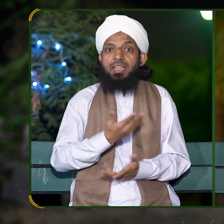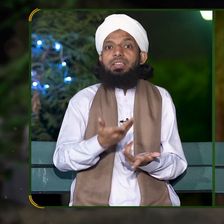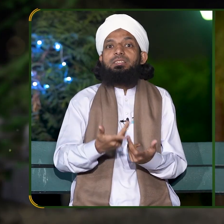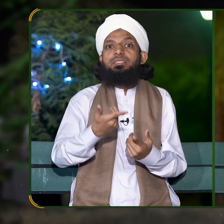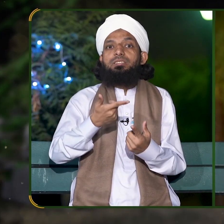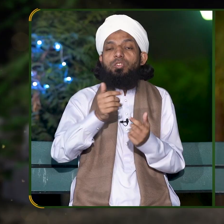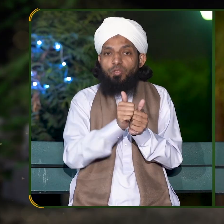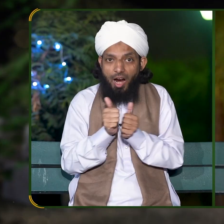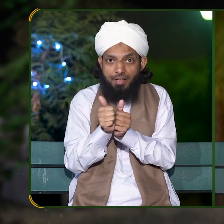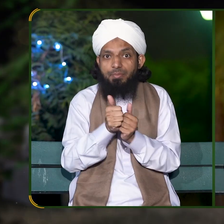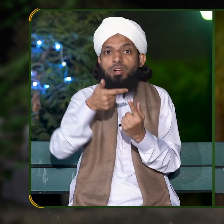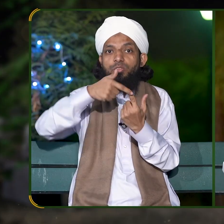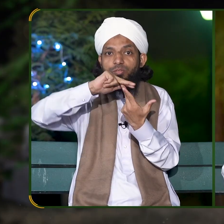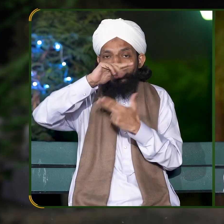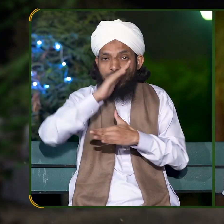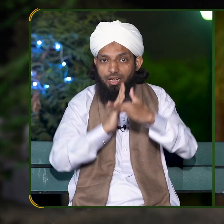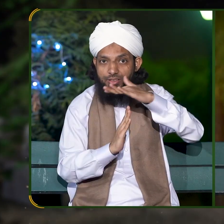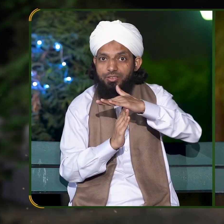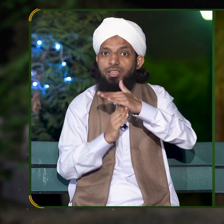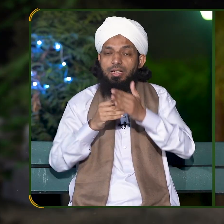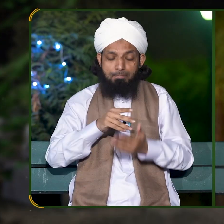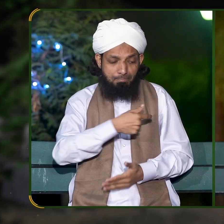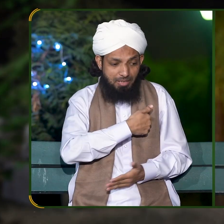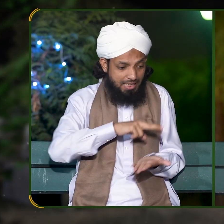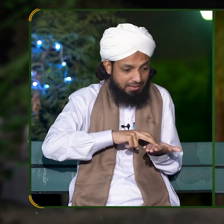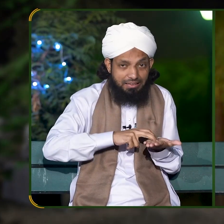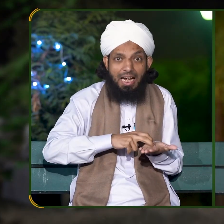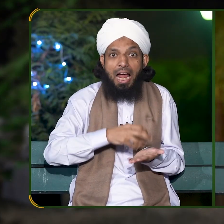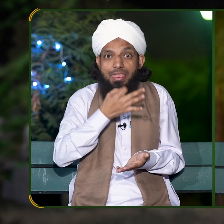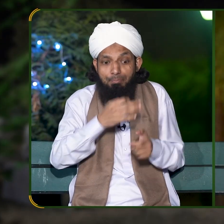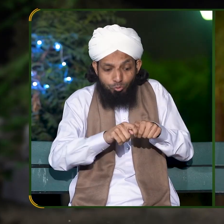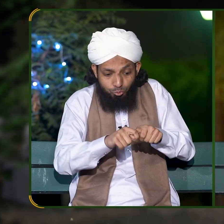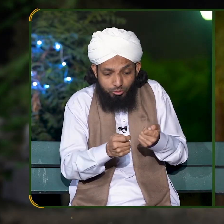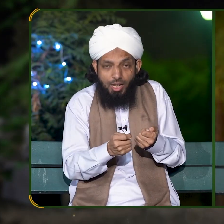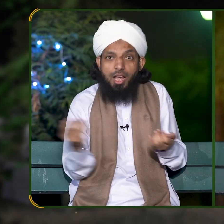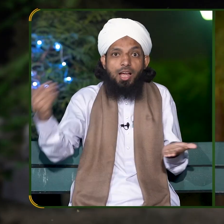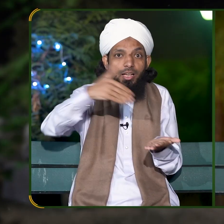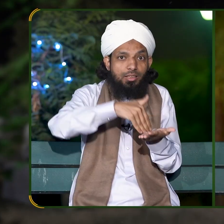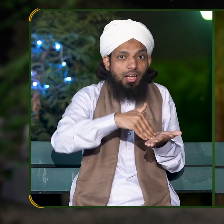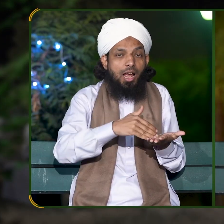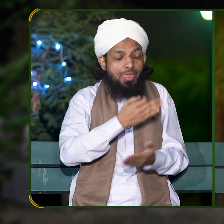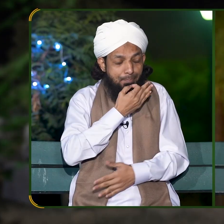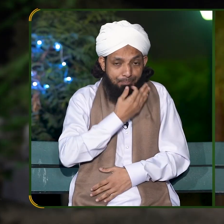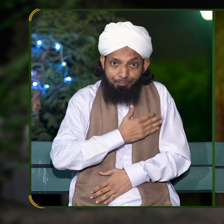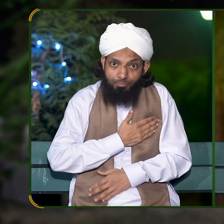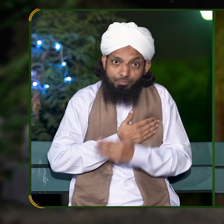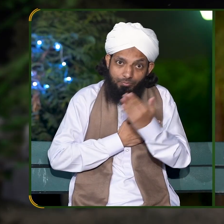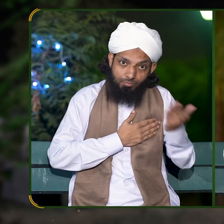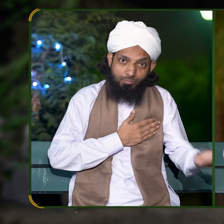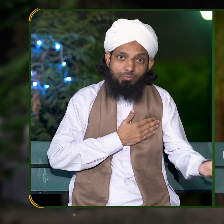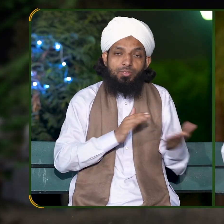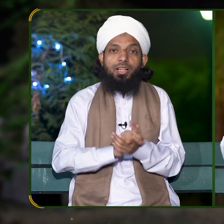ہیں وہ بھی آ کر تھر تھر کانپتے ہیں کہ کہیں بے ادبی نہ ہو جائے۔ آپ وہ ہیں جن کی بارگاہ